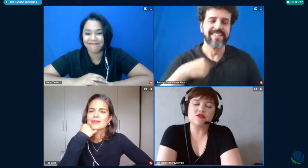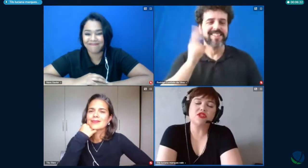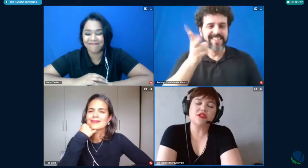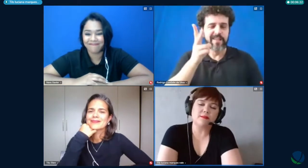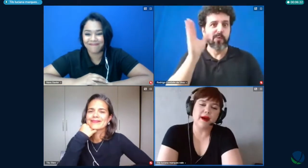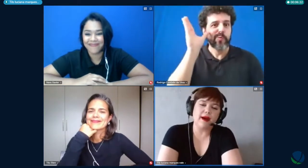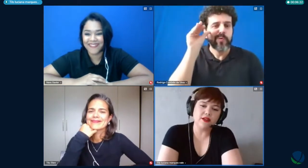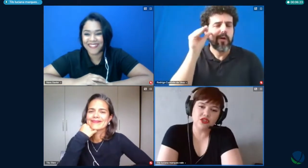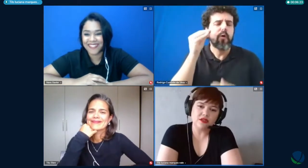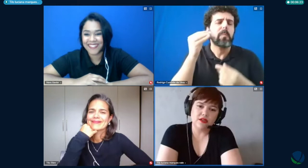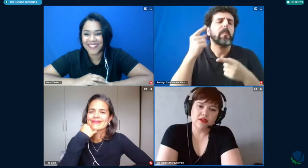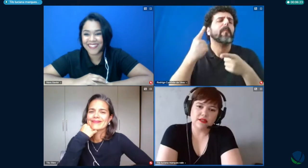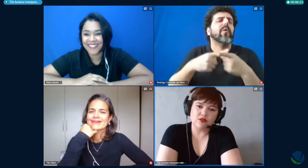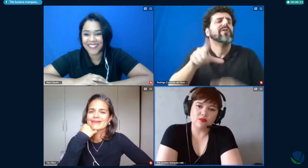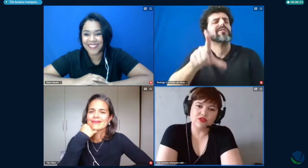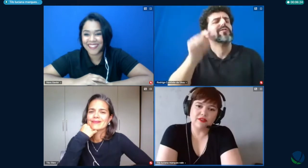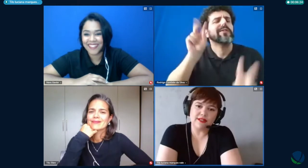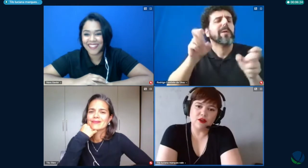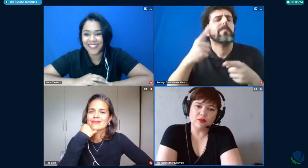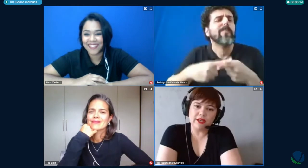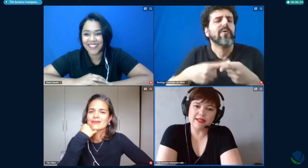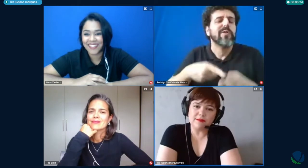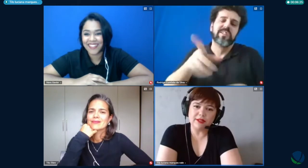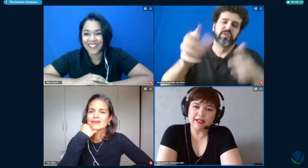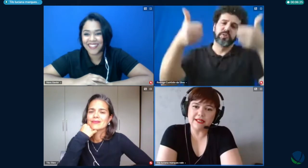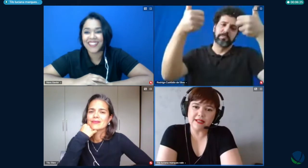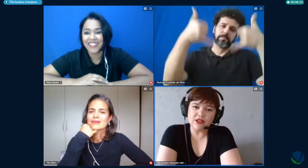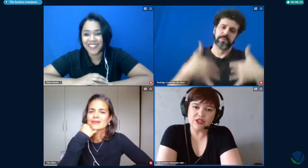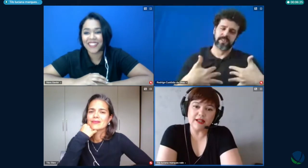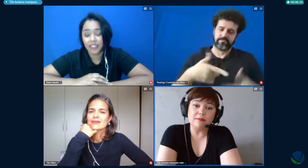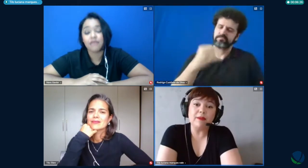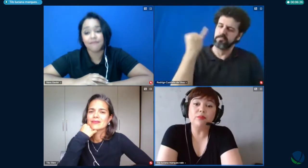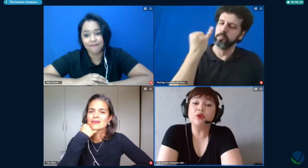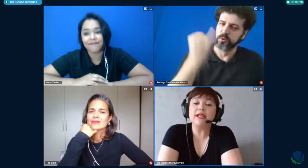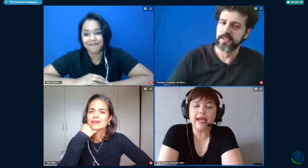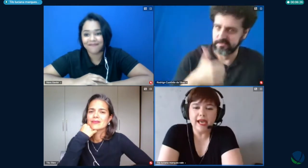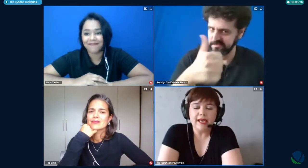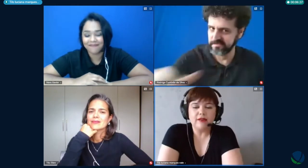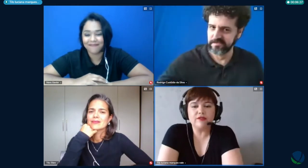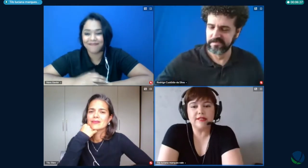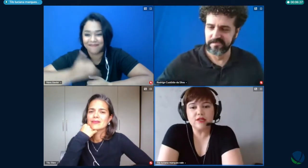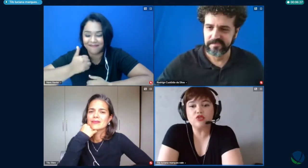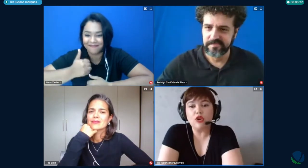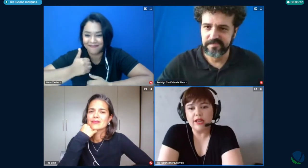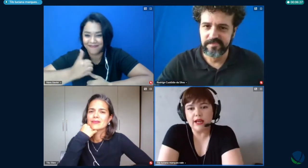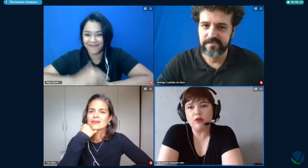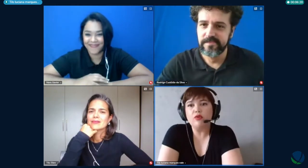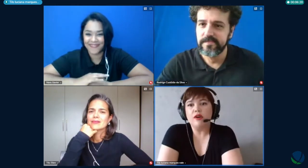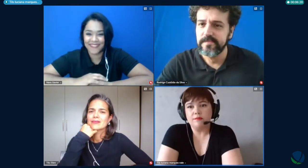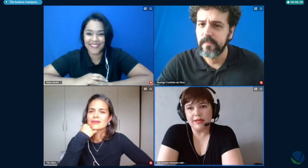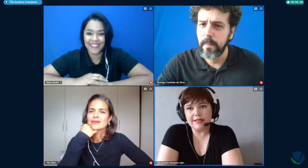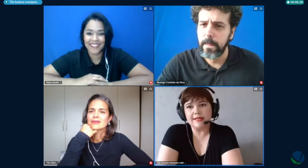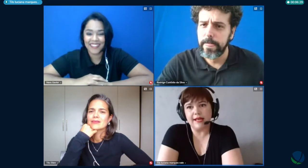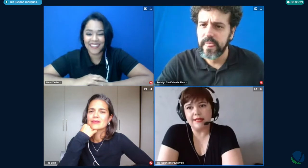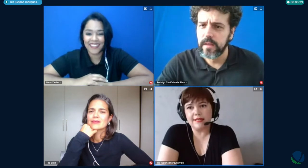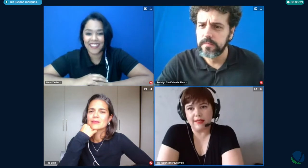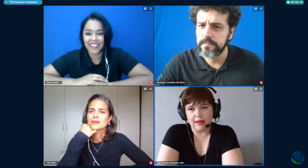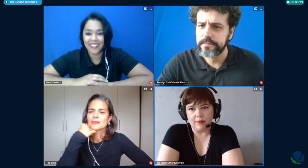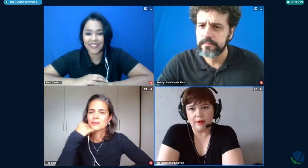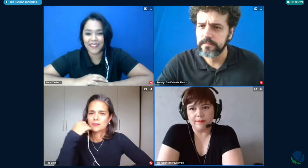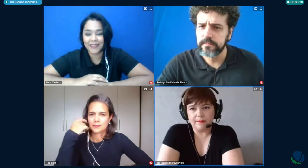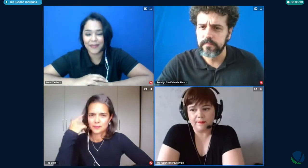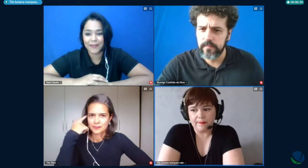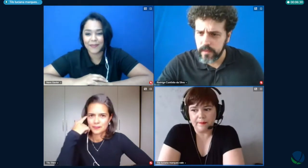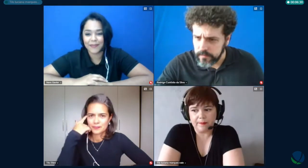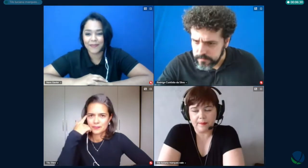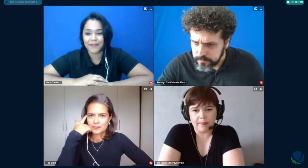gostei bastante dessa parte da sua motivação, porque é sempre interessante saber por que você escolheu pesquisar esse